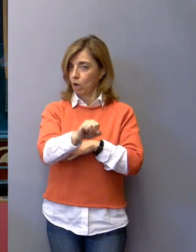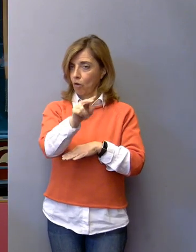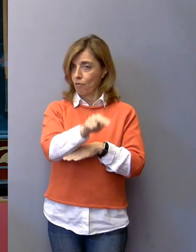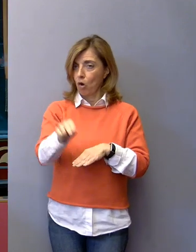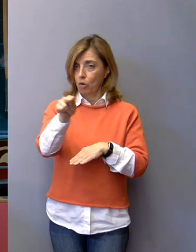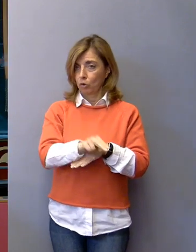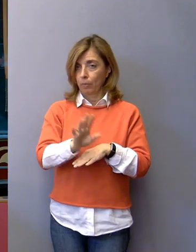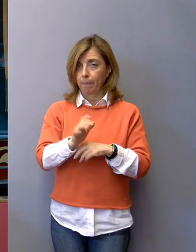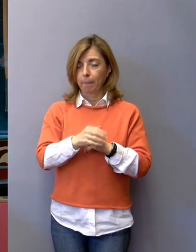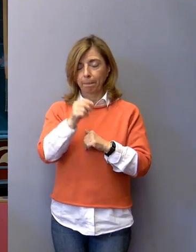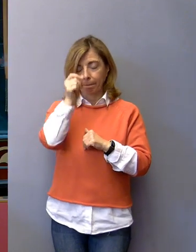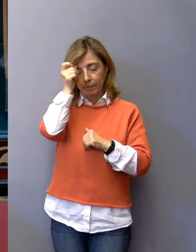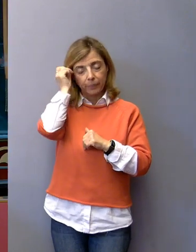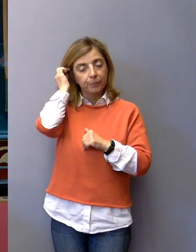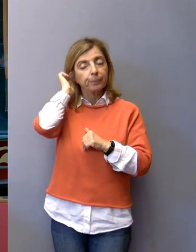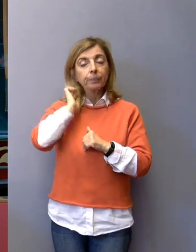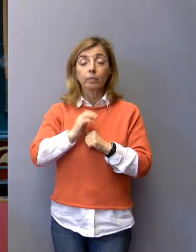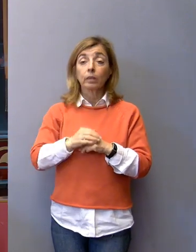consigliere Ceraudo